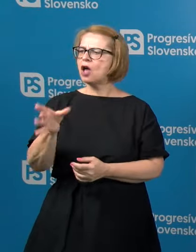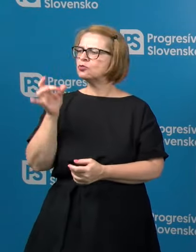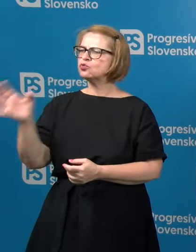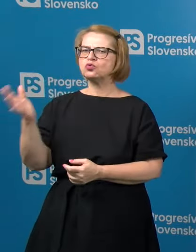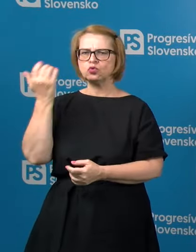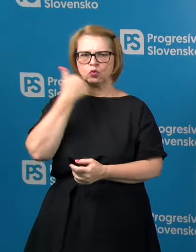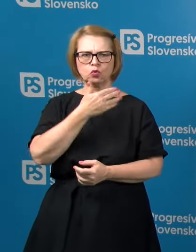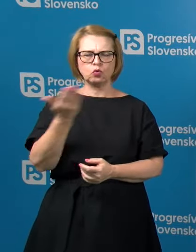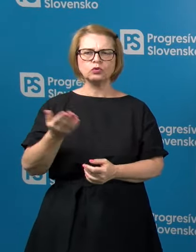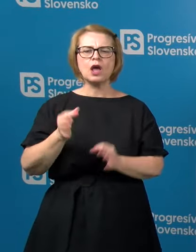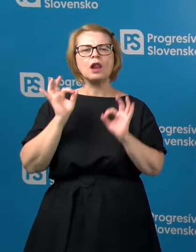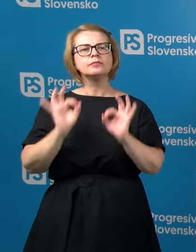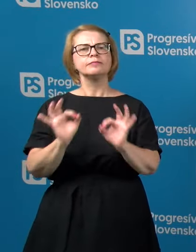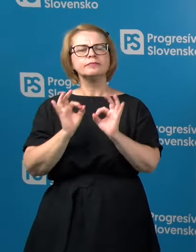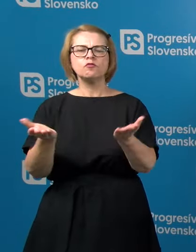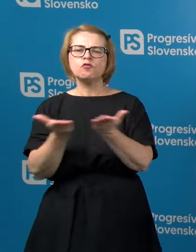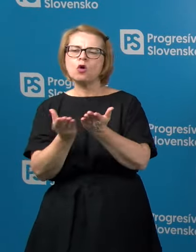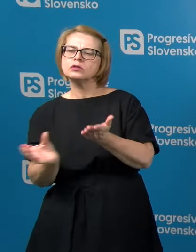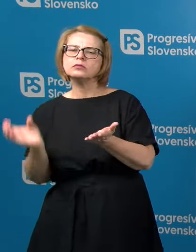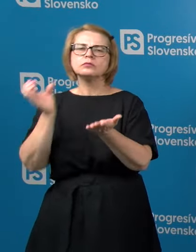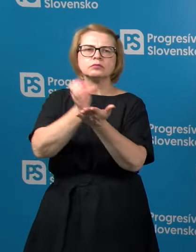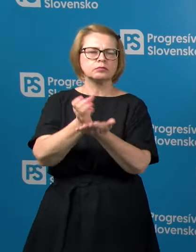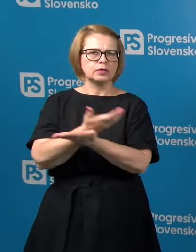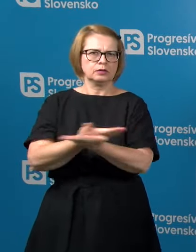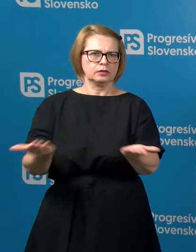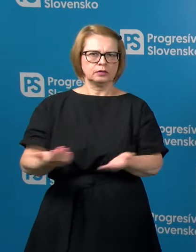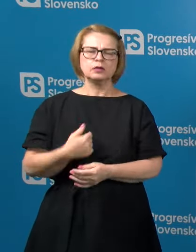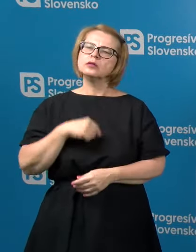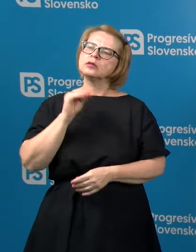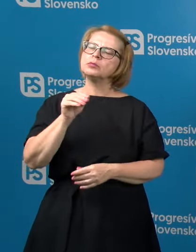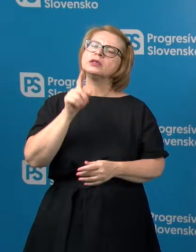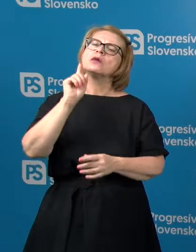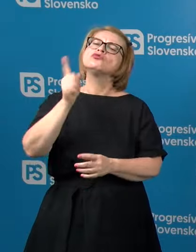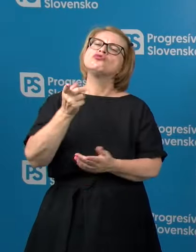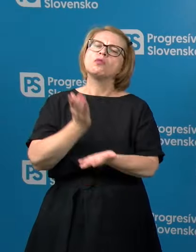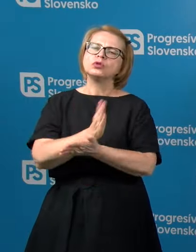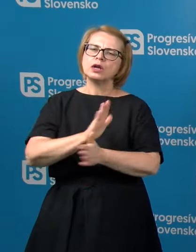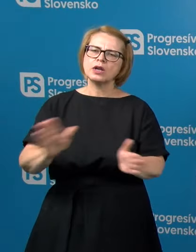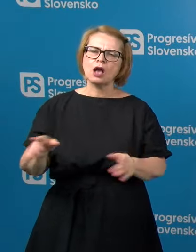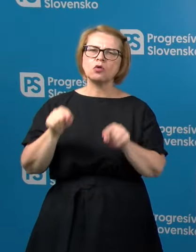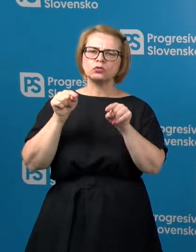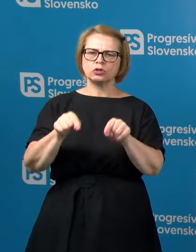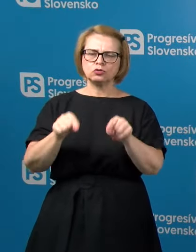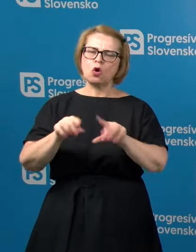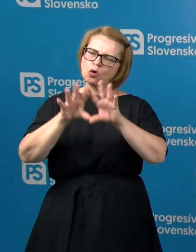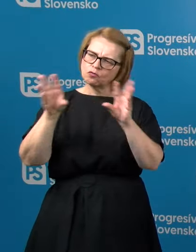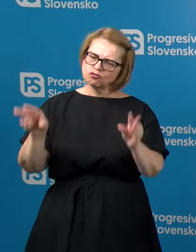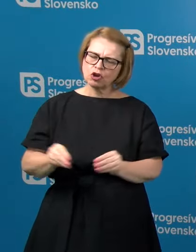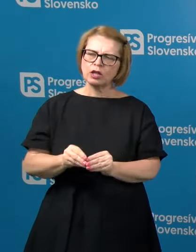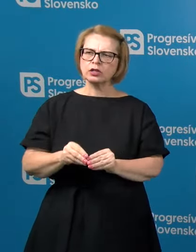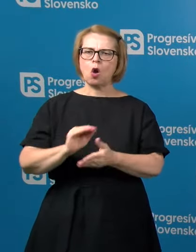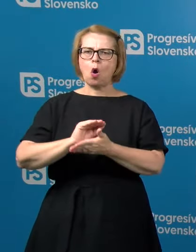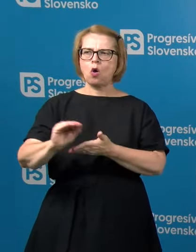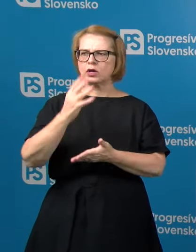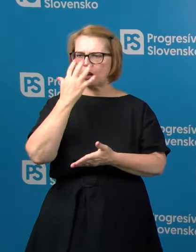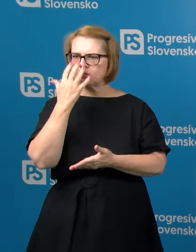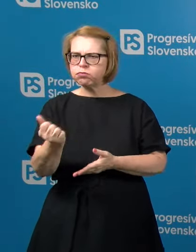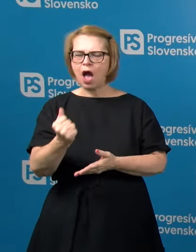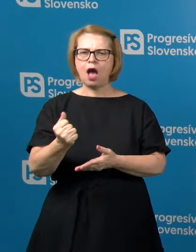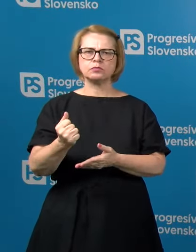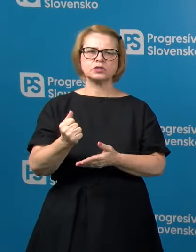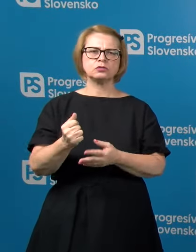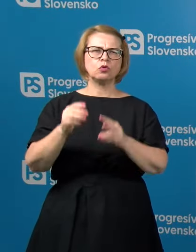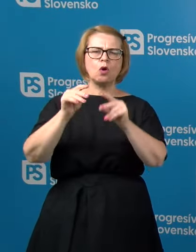nemajú nikoho na ich miesta. Čo bude na konci tejto spanilej jazdy okrem pomsty, prachu